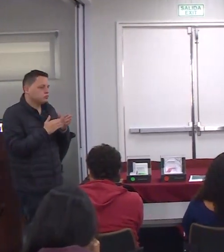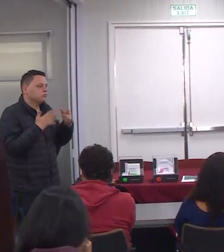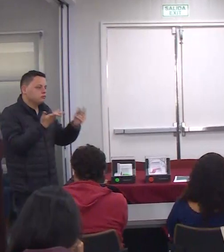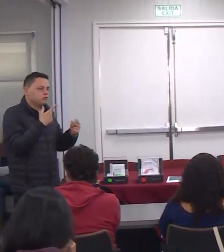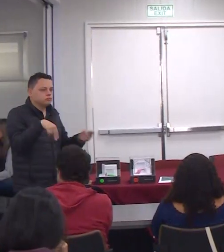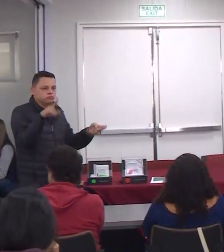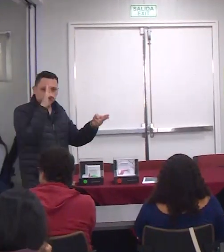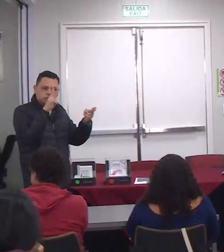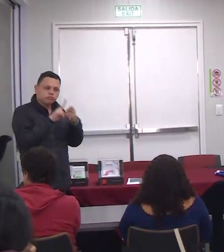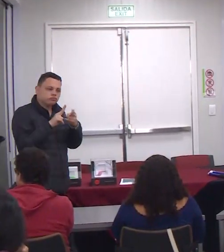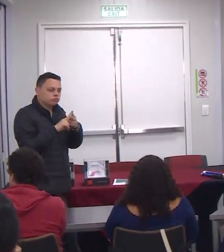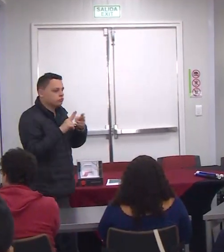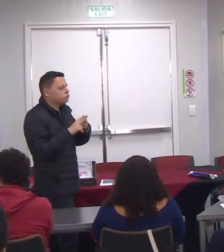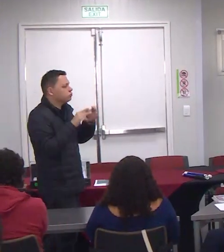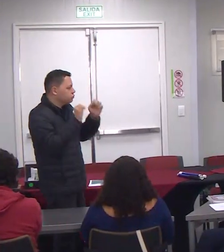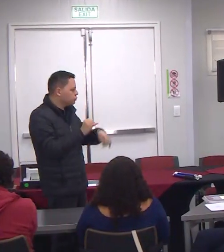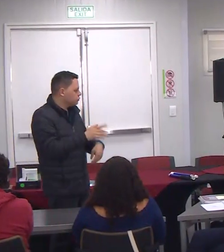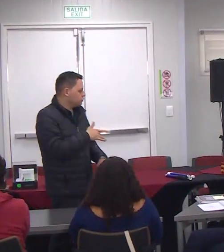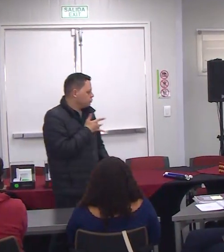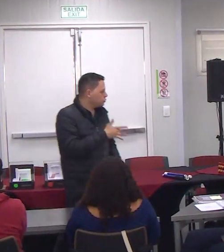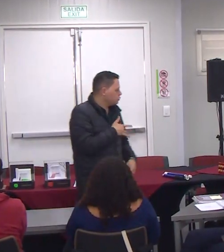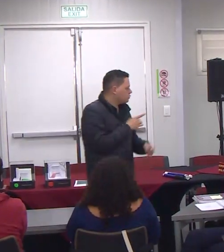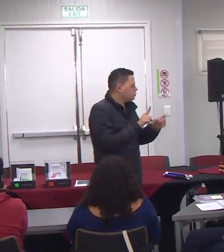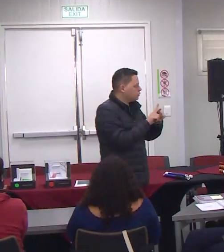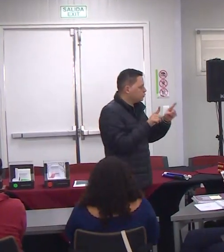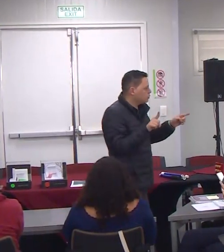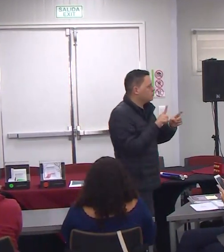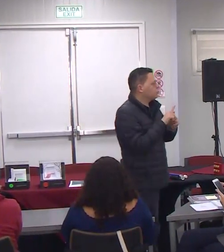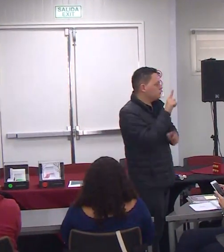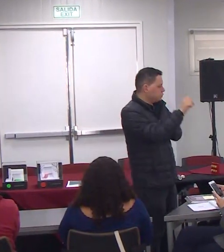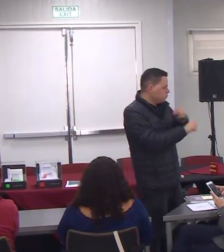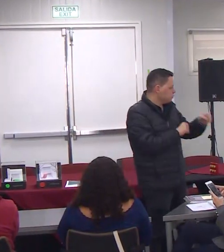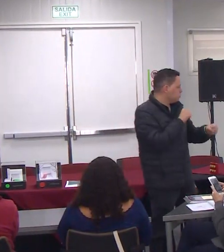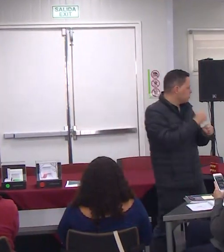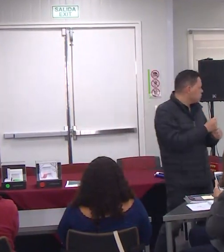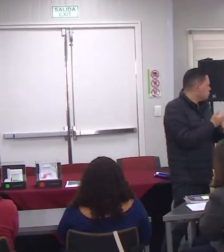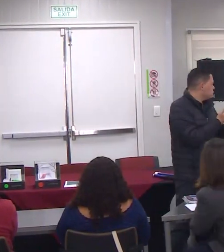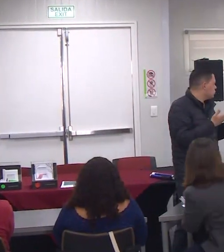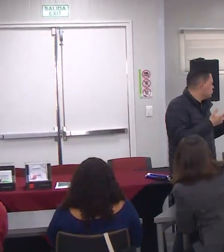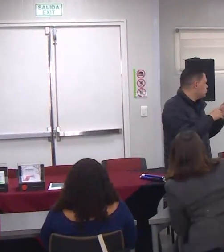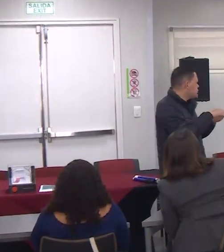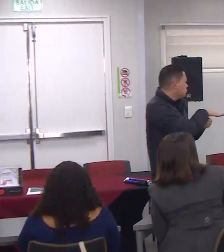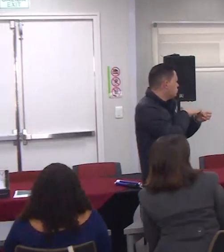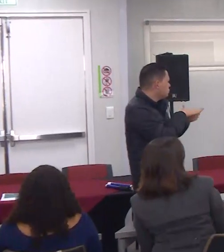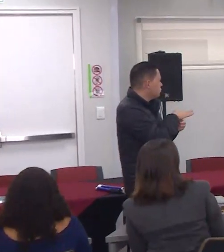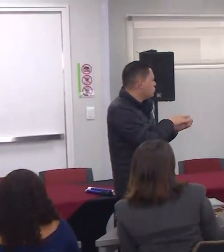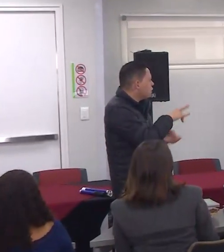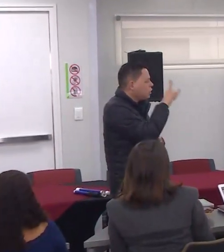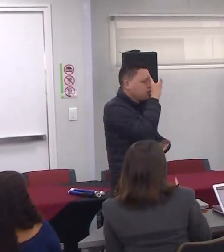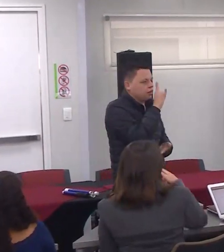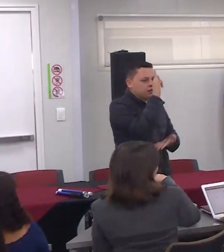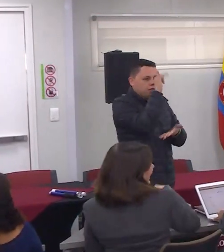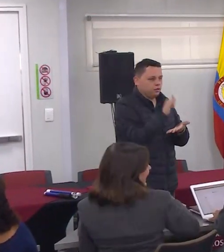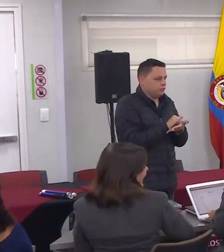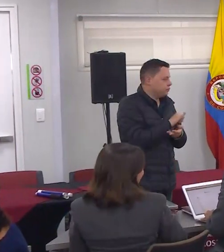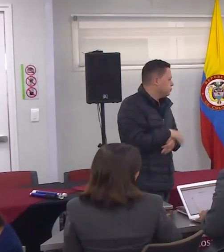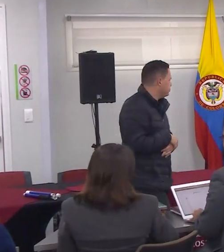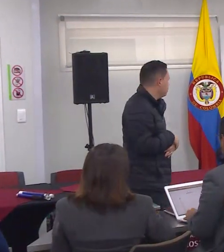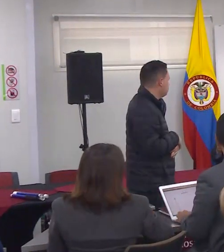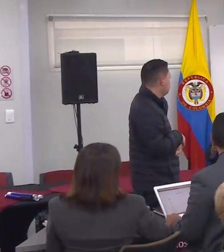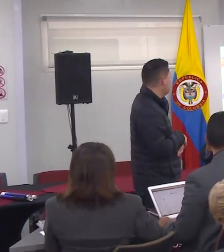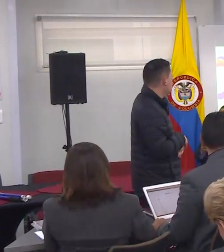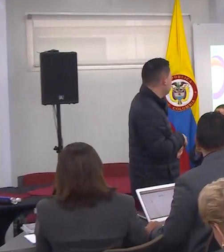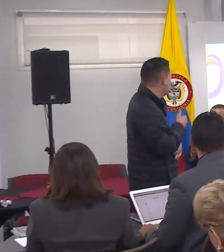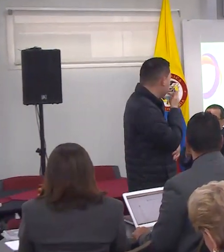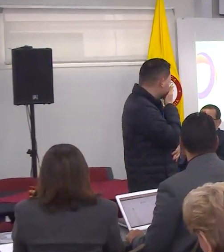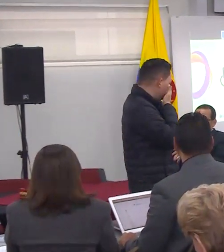para poder sentir también la diferencia de la edad de la condición y miren y los imaginarios que de pronto a veces